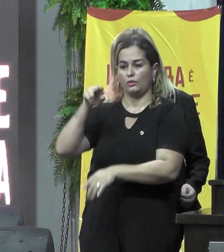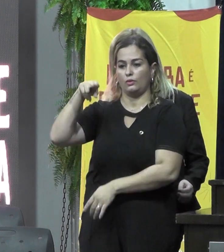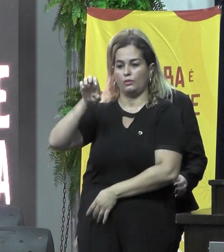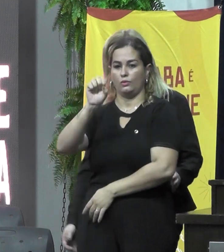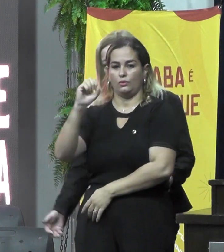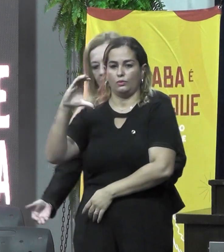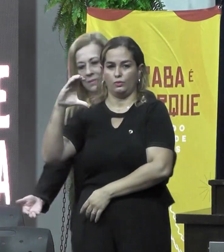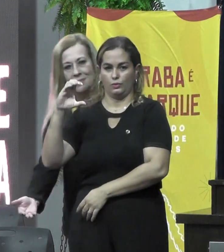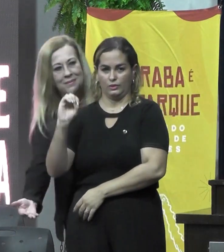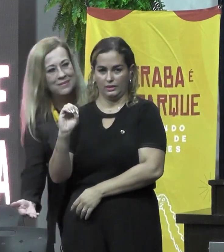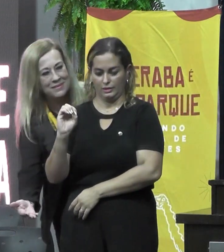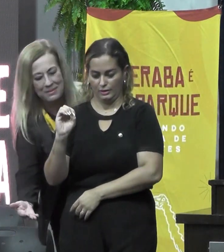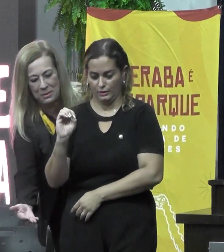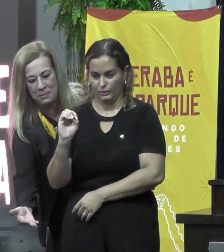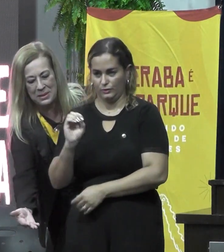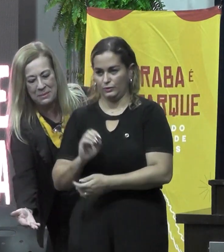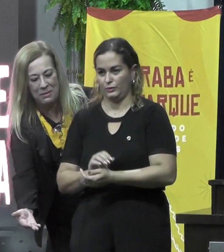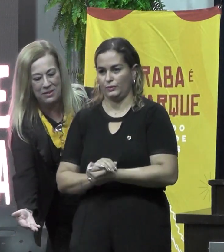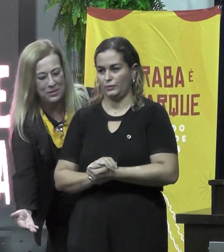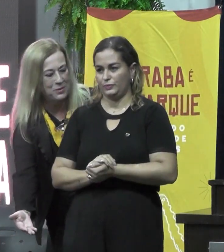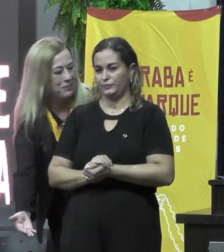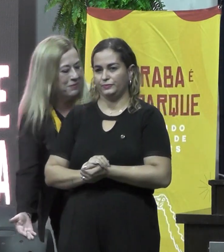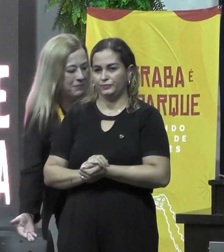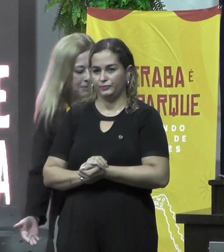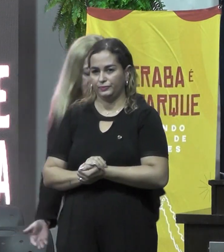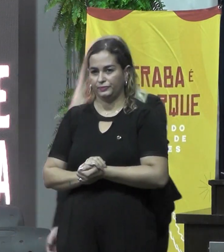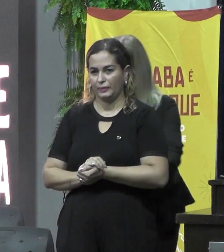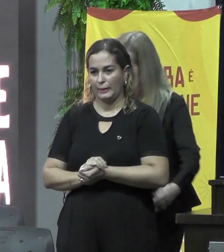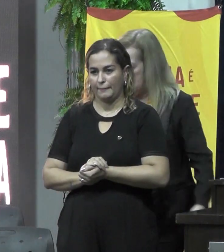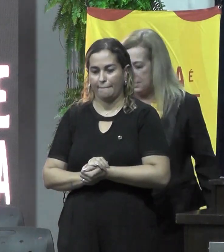Unesco. Vai aplaudir aí!